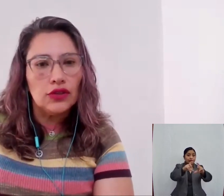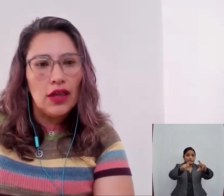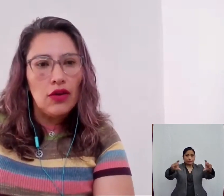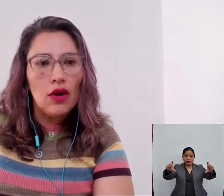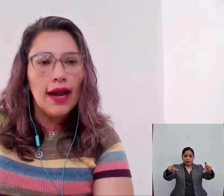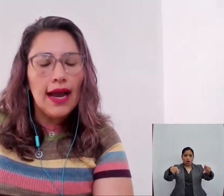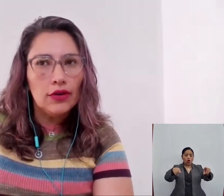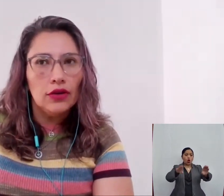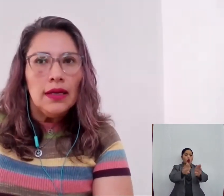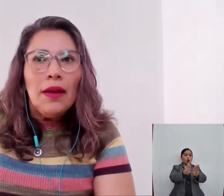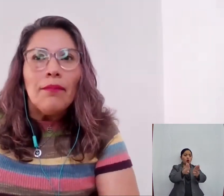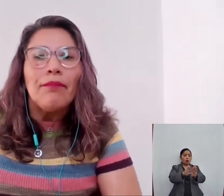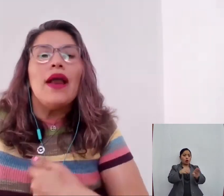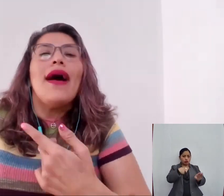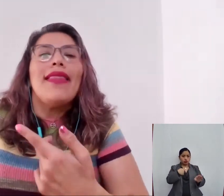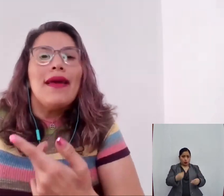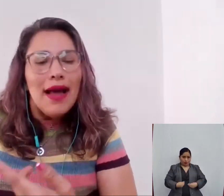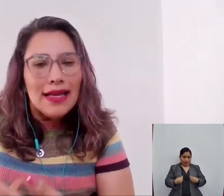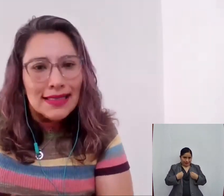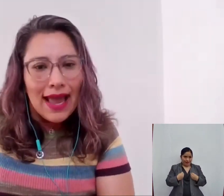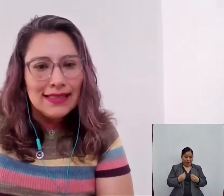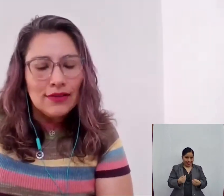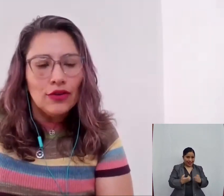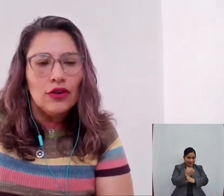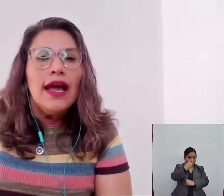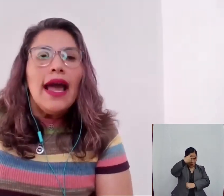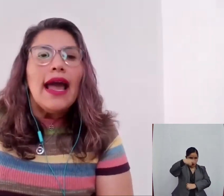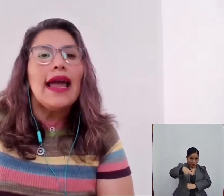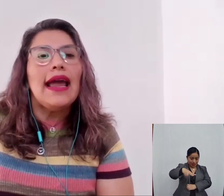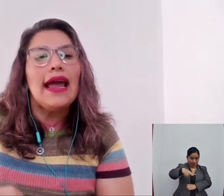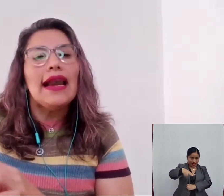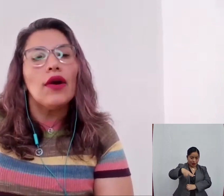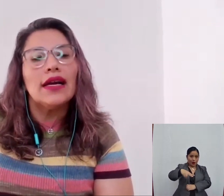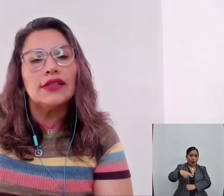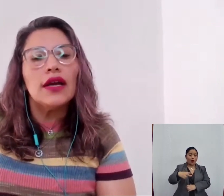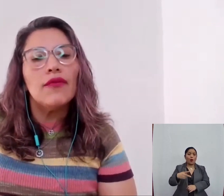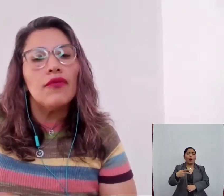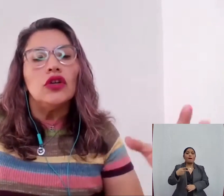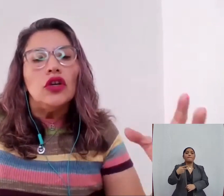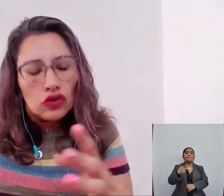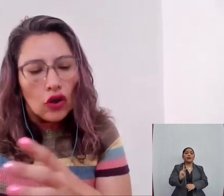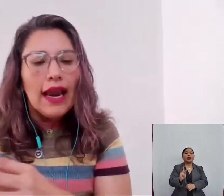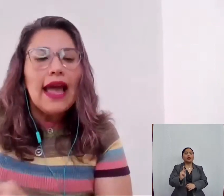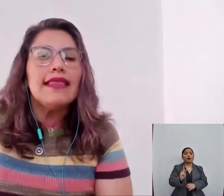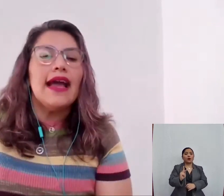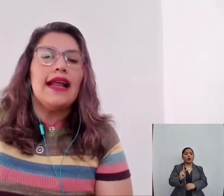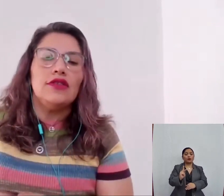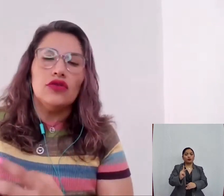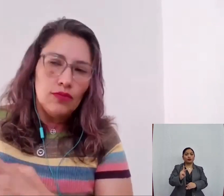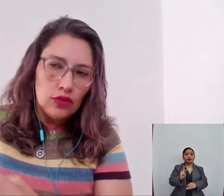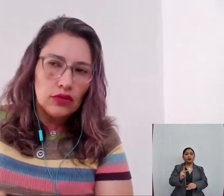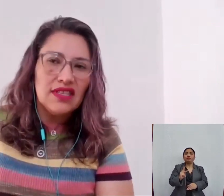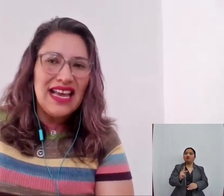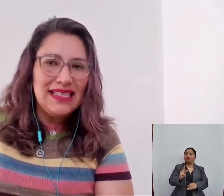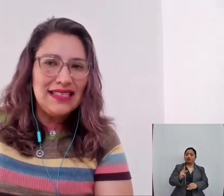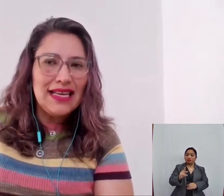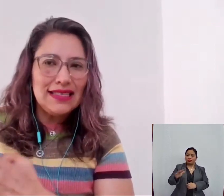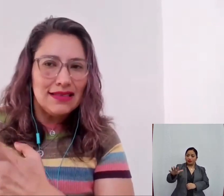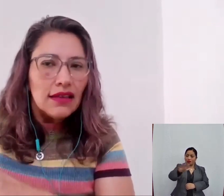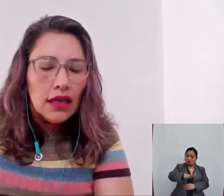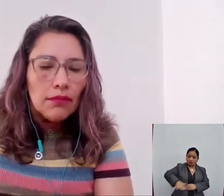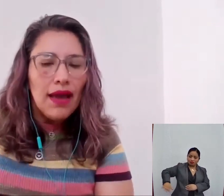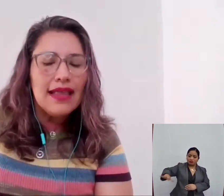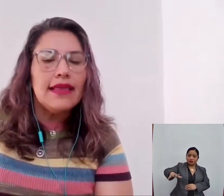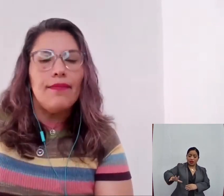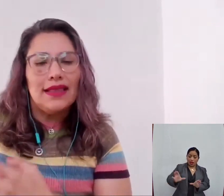en Coacalco, pero además de esto, en la ocasión que fuimos toda la integración, somos